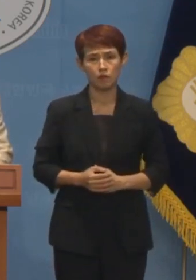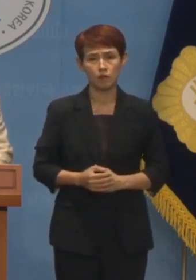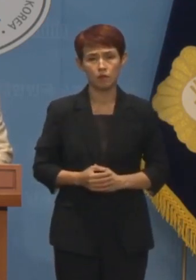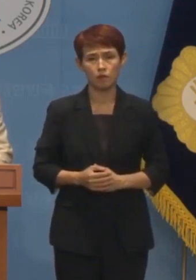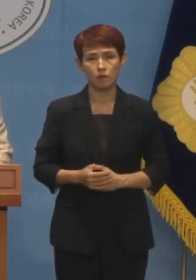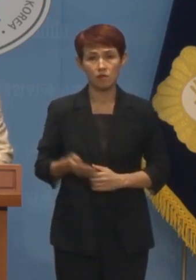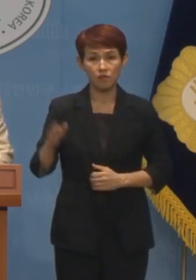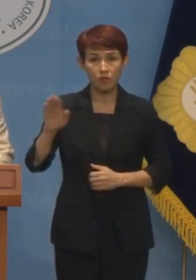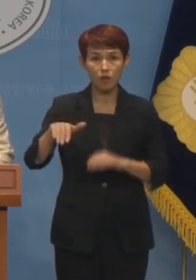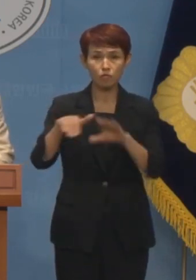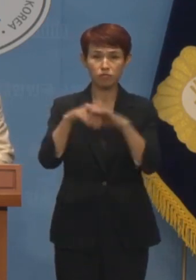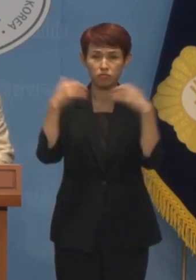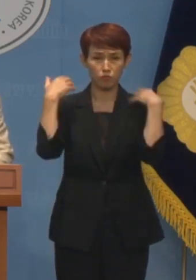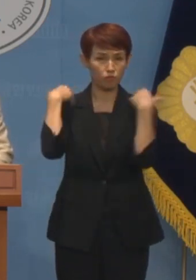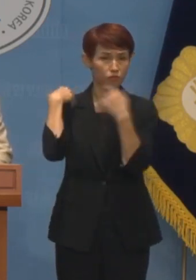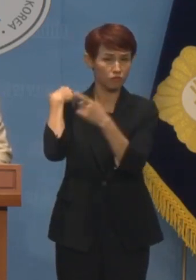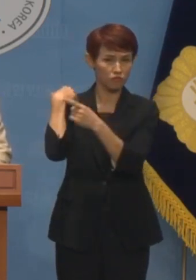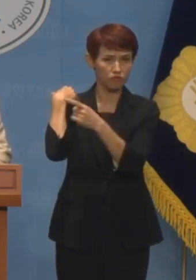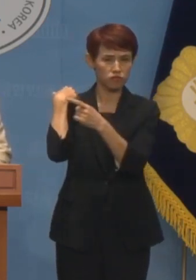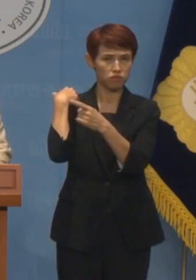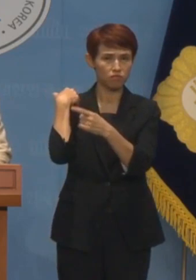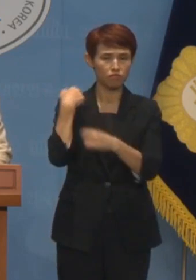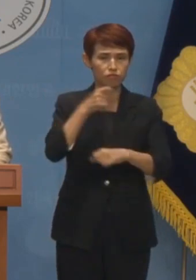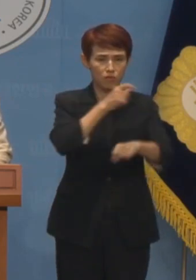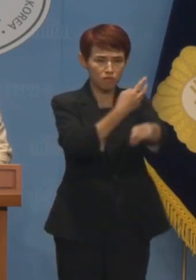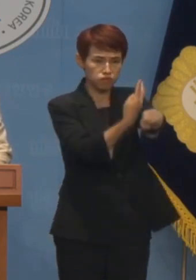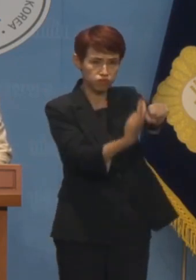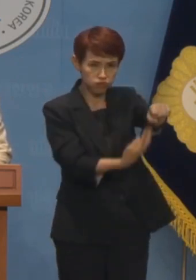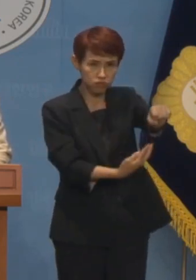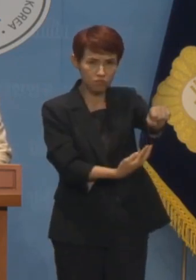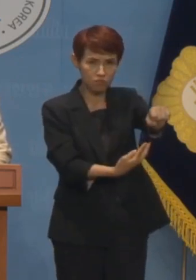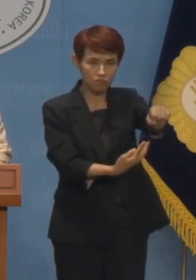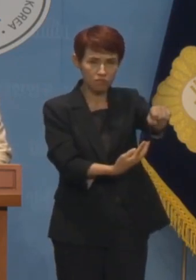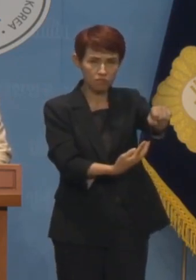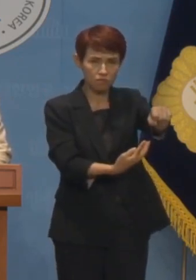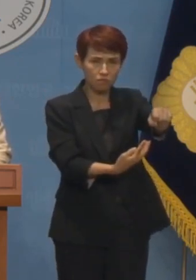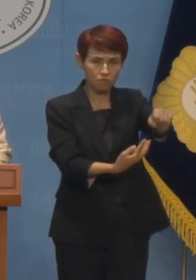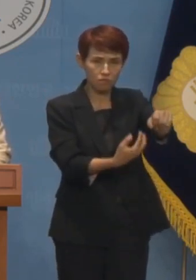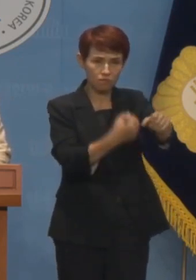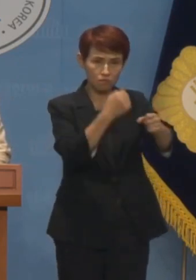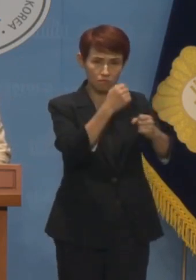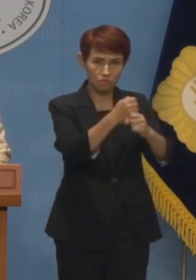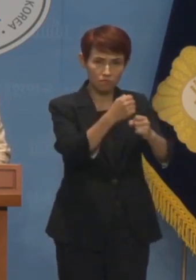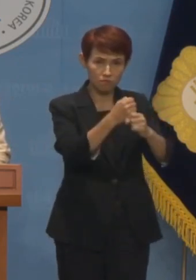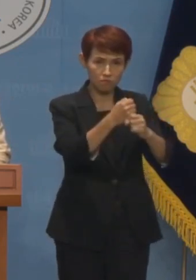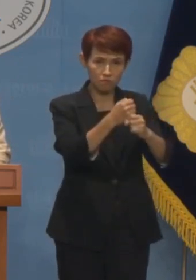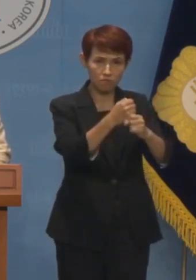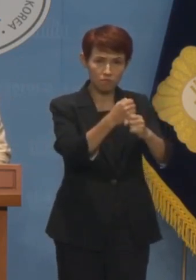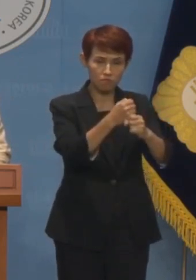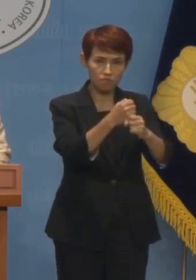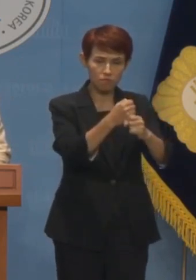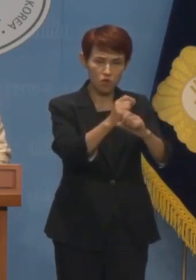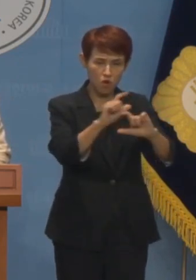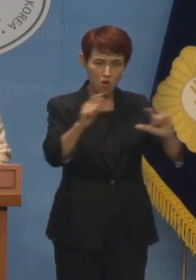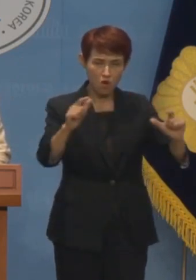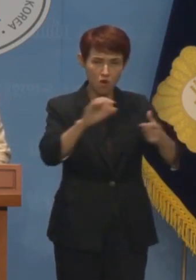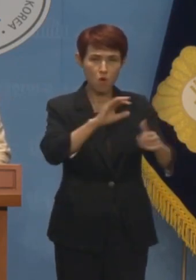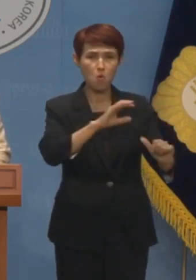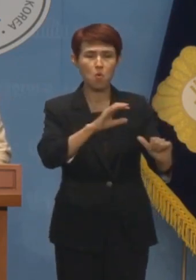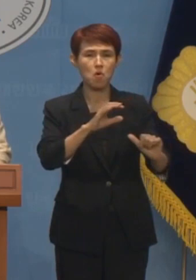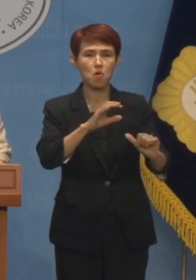그럼에도 문재인 정부는 다목적 댐으로 전환이 아닌 발전용 댐의 다목적